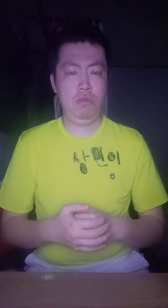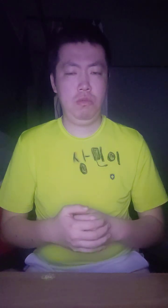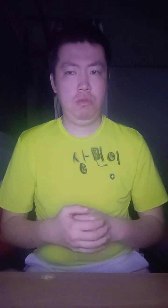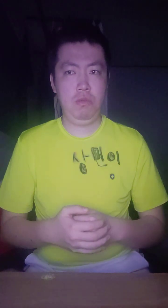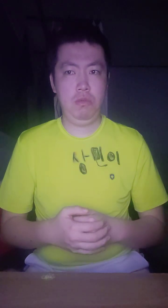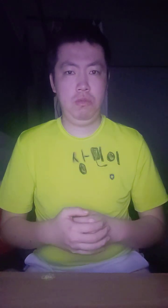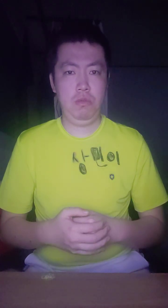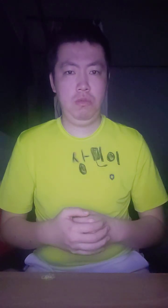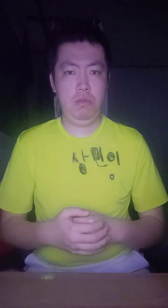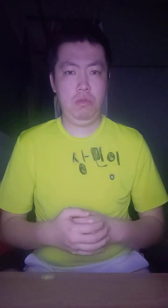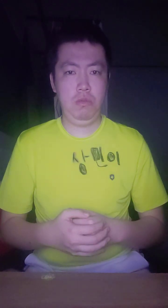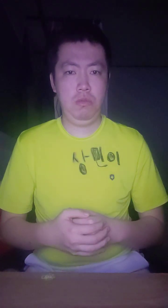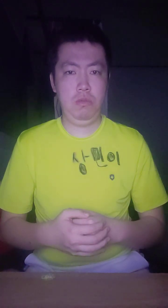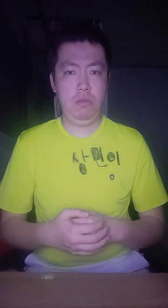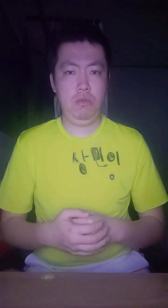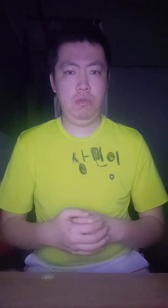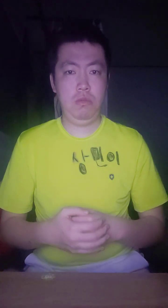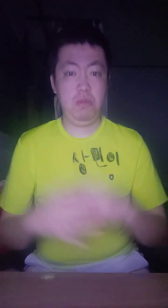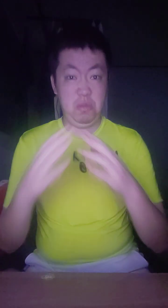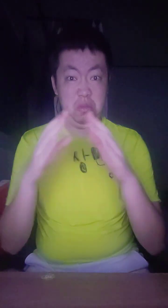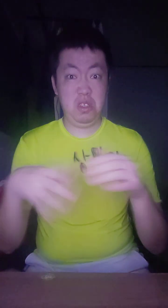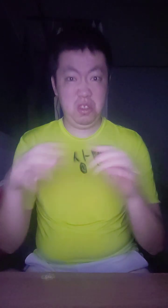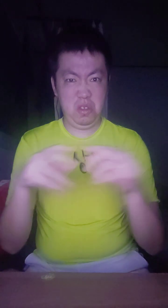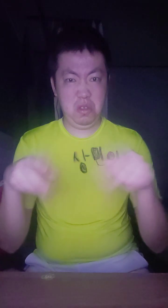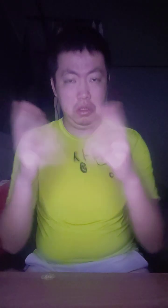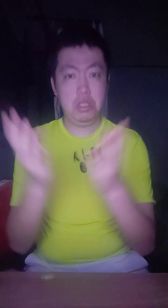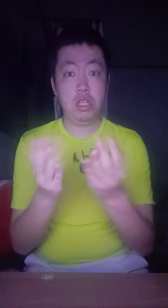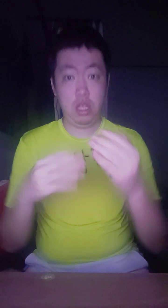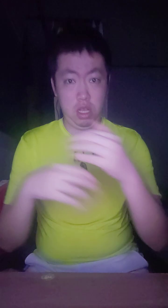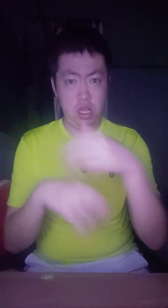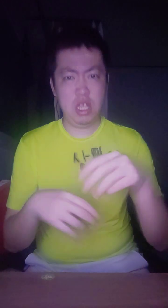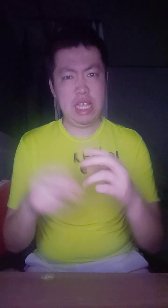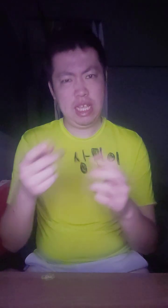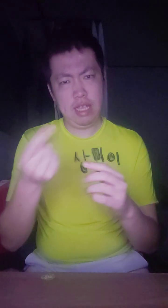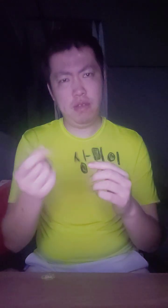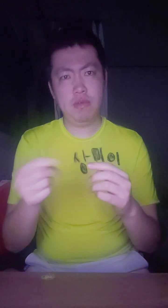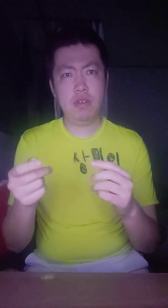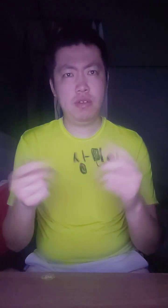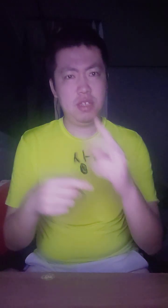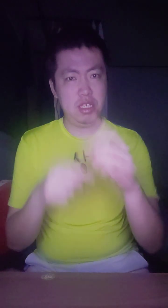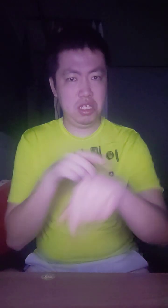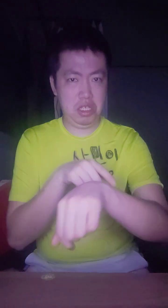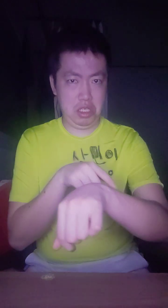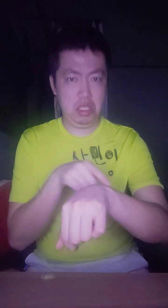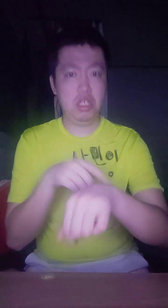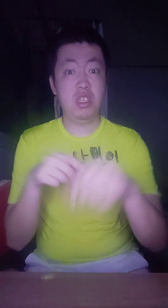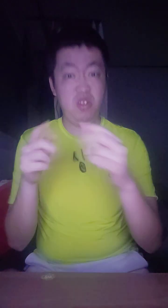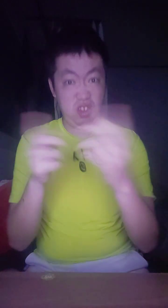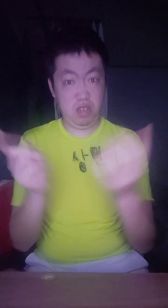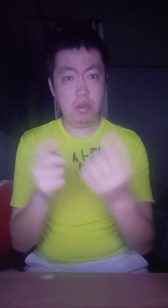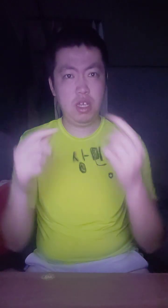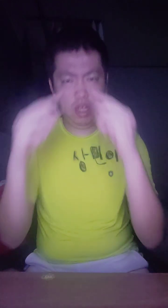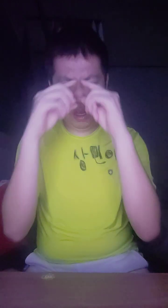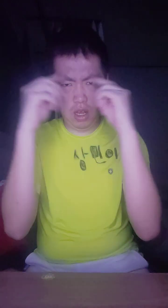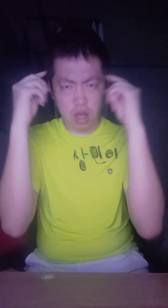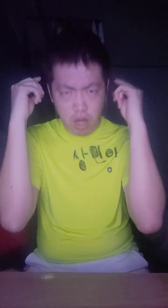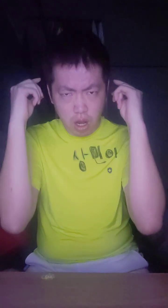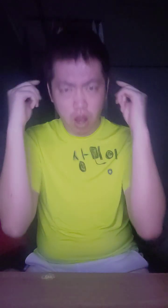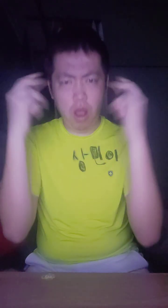세상에. 실제로 전자상가에선 차키뿐 아니라 시계, USB, 안경, 텀블러 등의